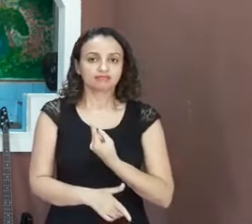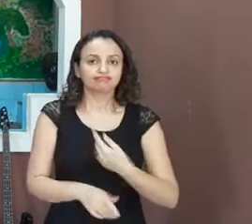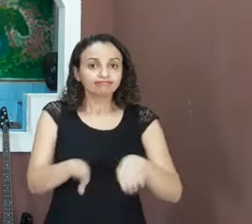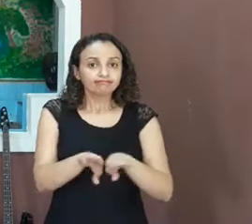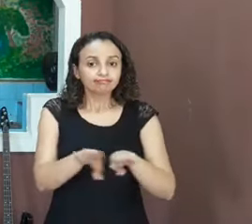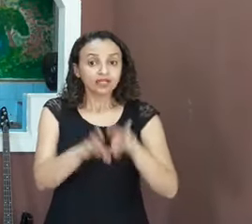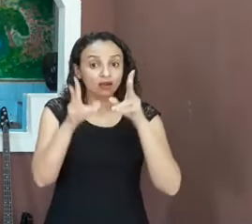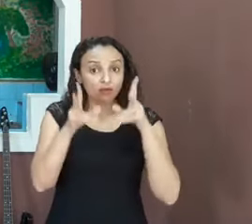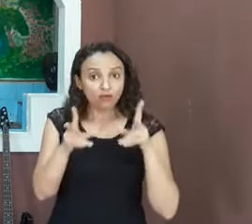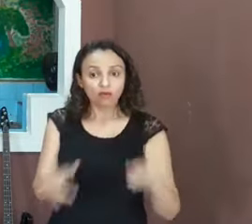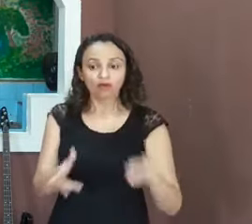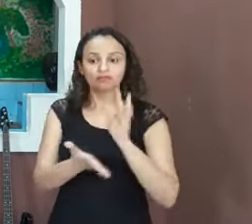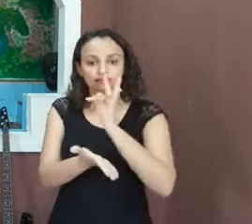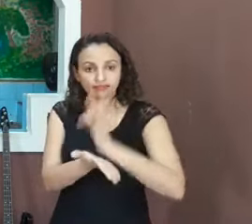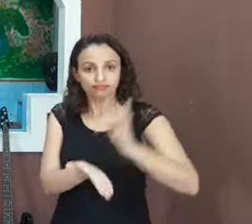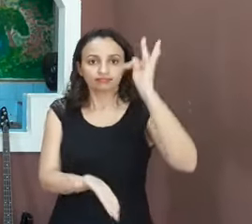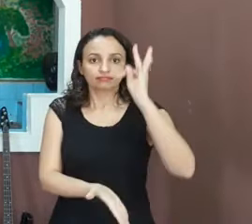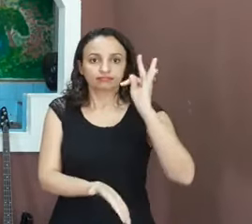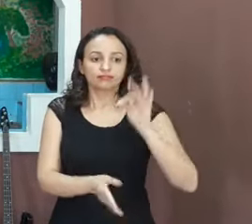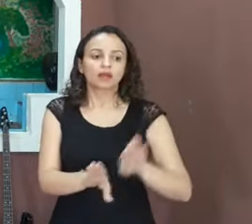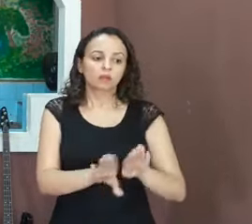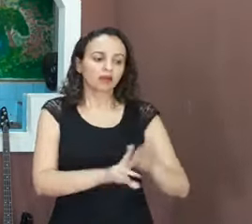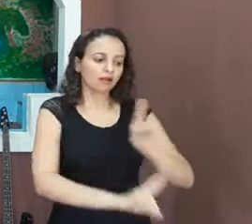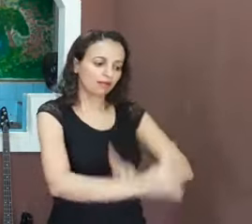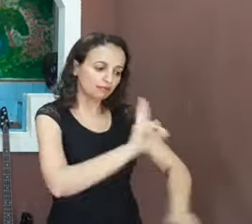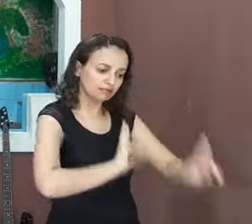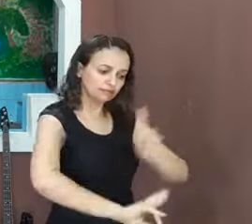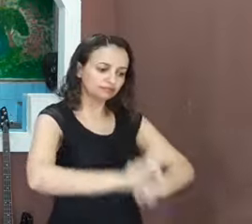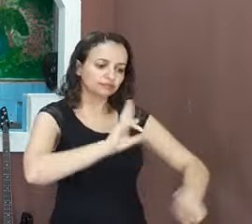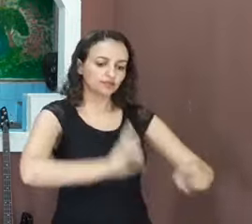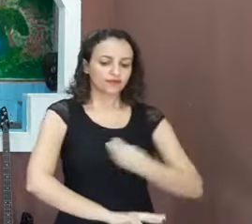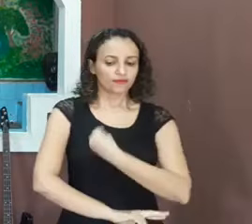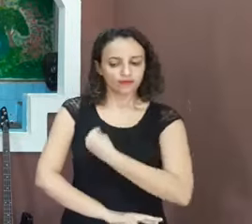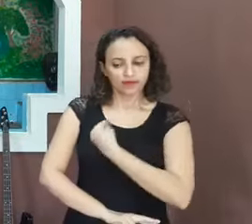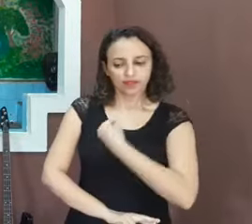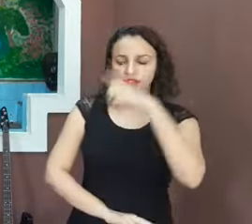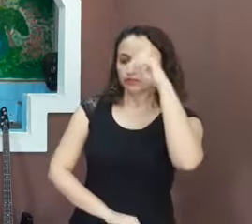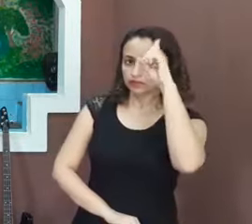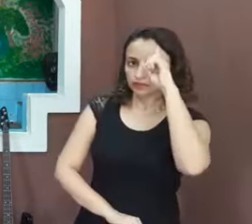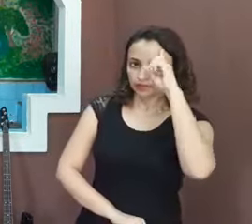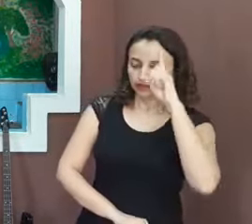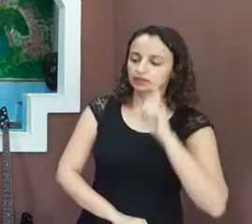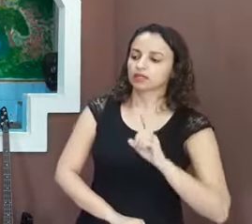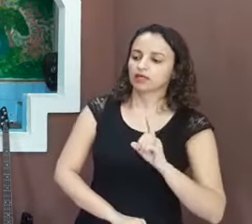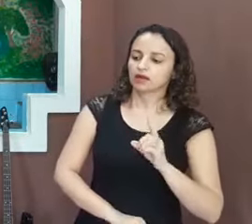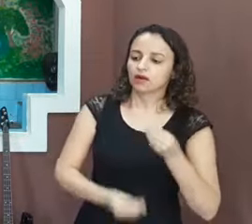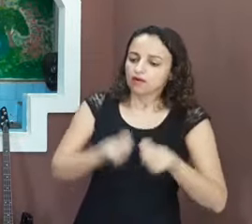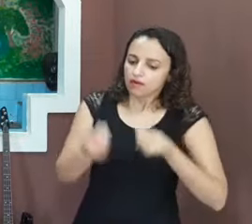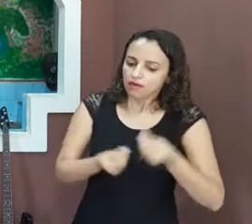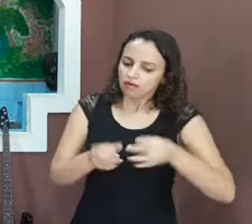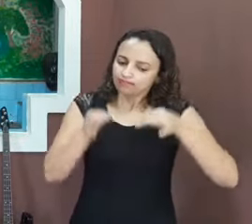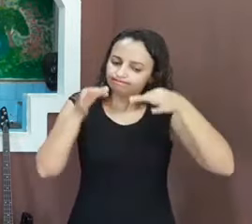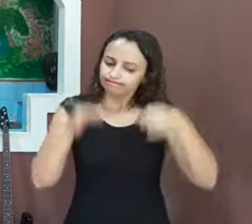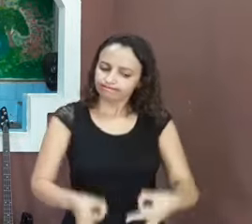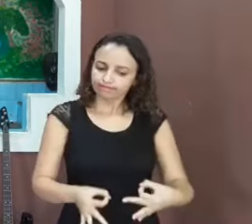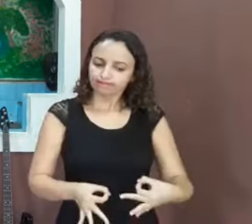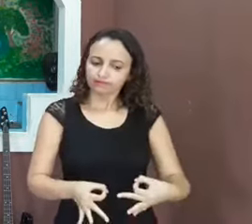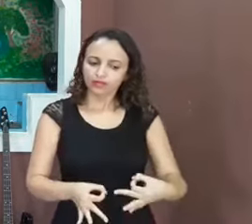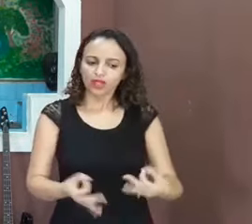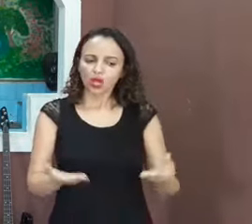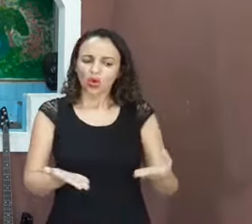bom exemplo nos relacionamentos e na conduta cristã também no trabalho. É importante nesses tempos difíceis, ou nos